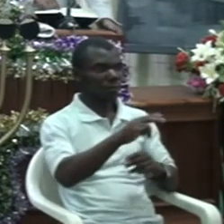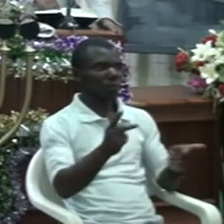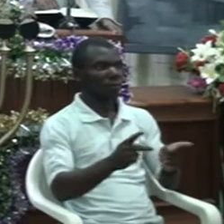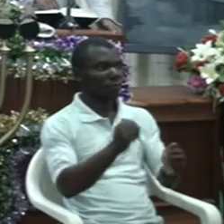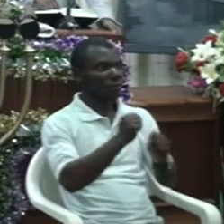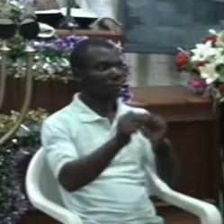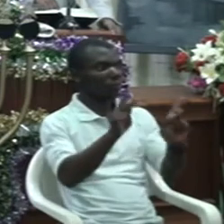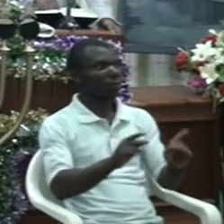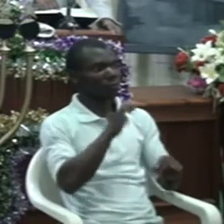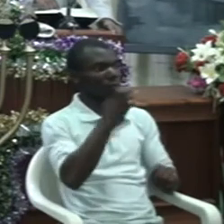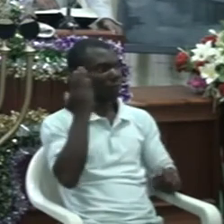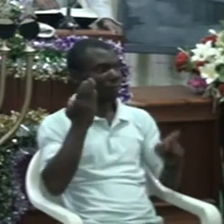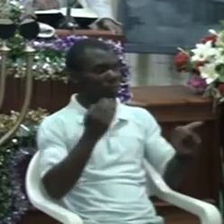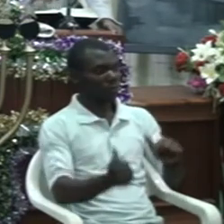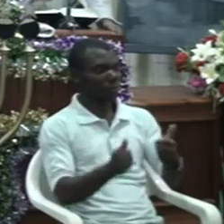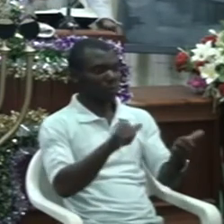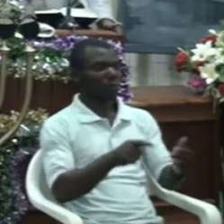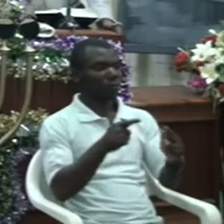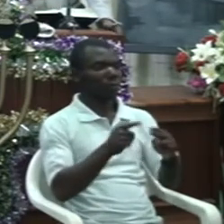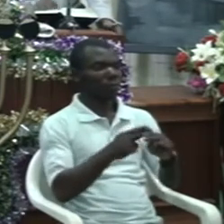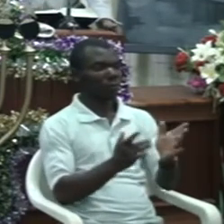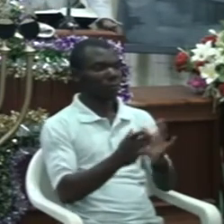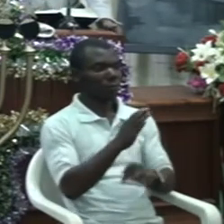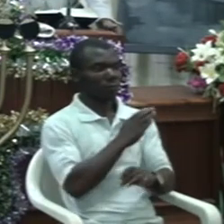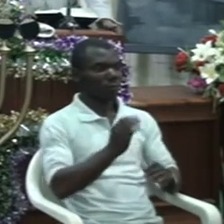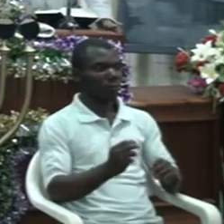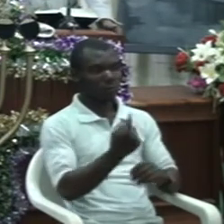de Jésus Christ. Ça, sa promesse. Maintenant, voici la promesse.